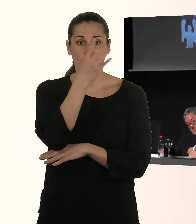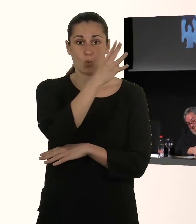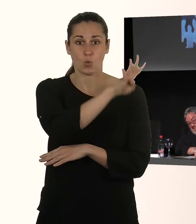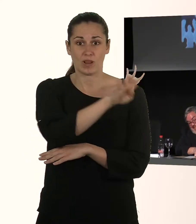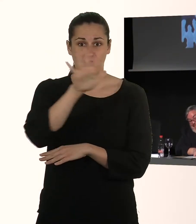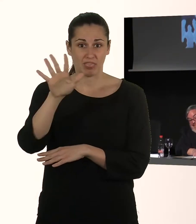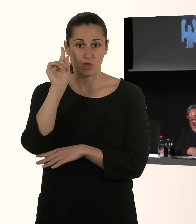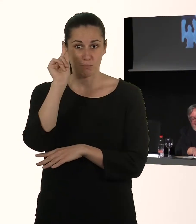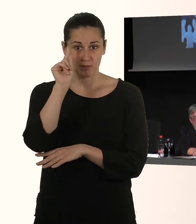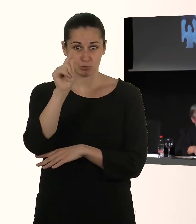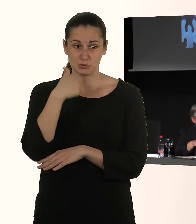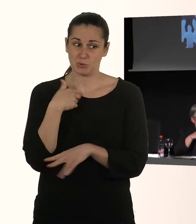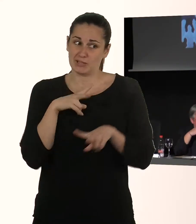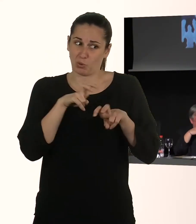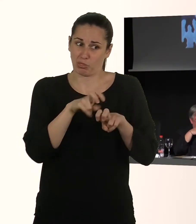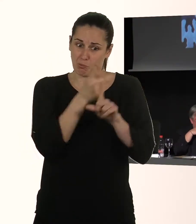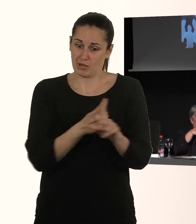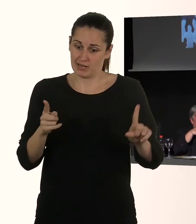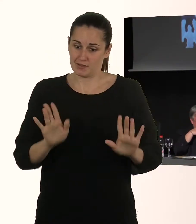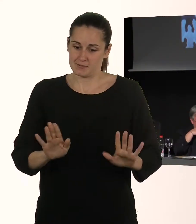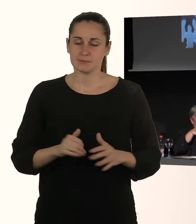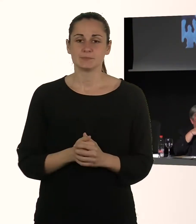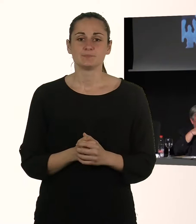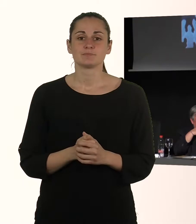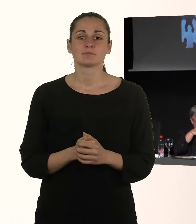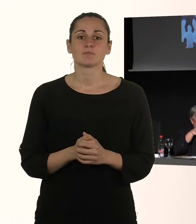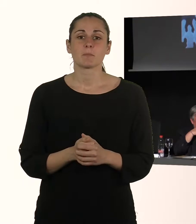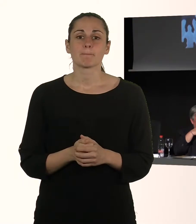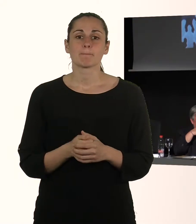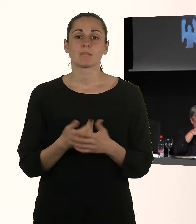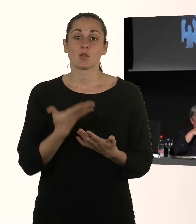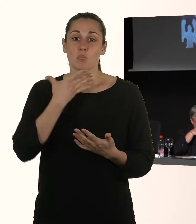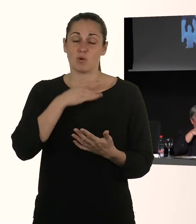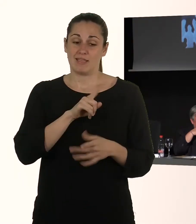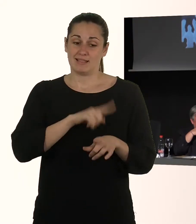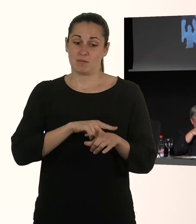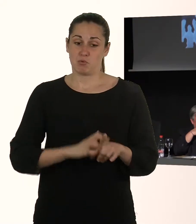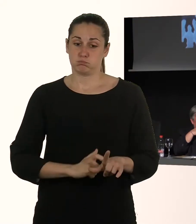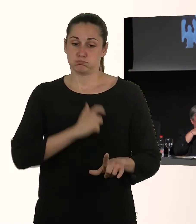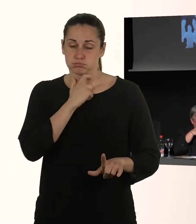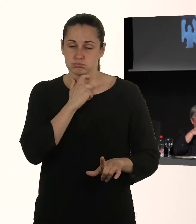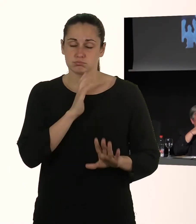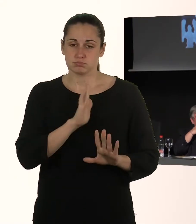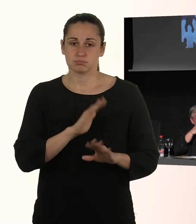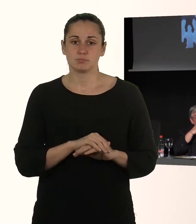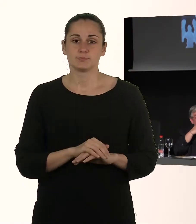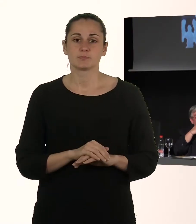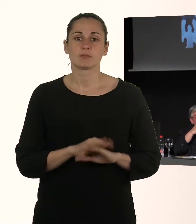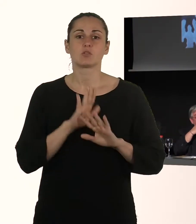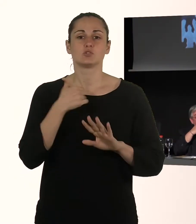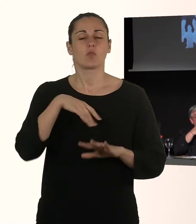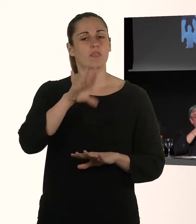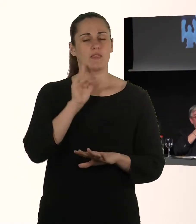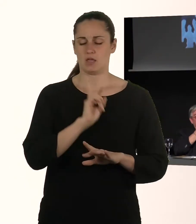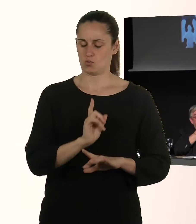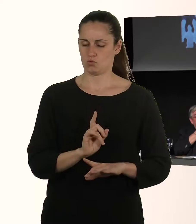mucho en la introducción, ¿vale? Con lo cual aún me estoy quedando con menos tiempo. Y entonces al final decidí que no,